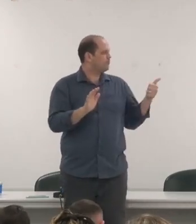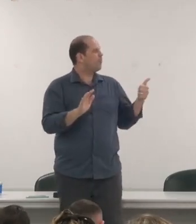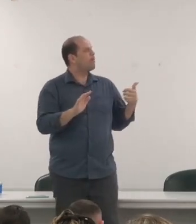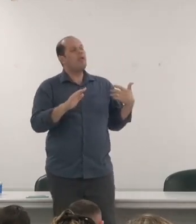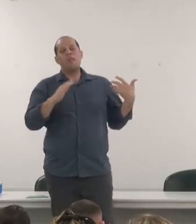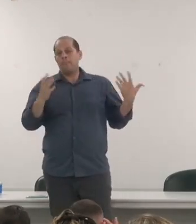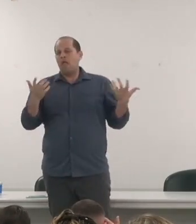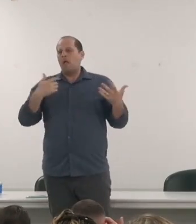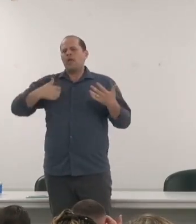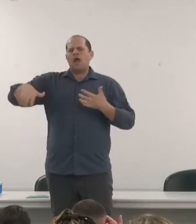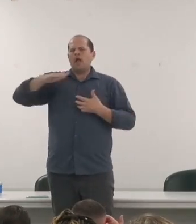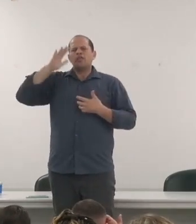nacional.